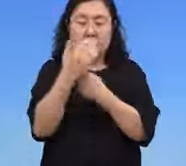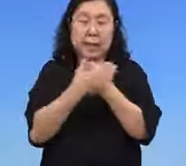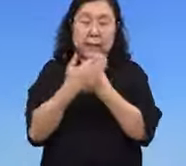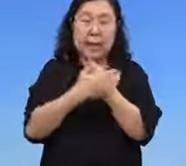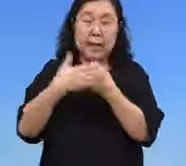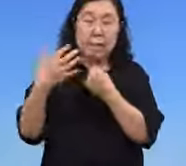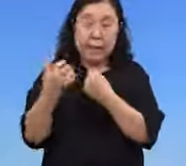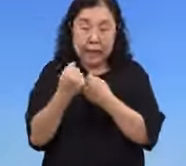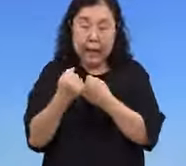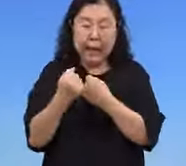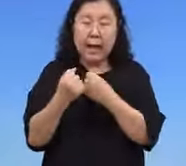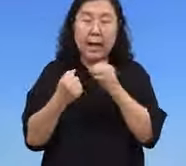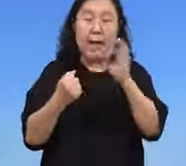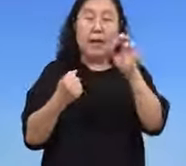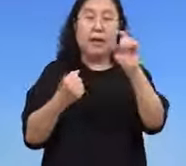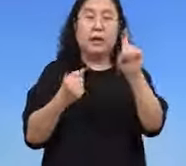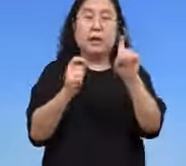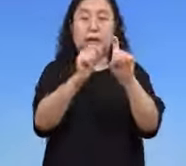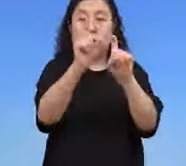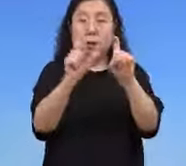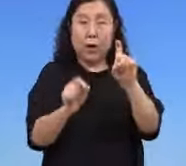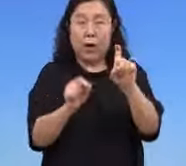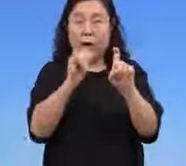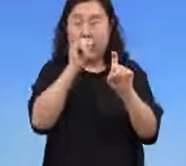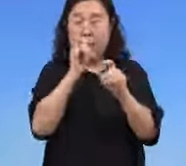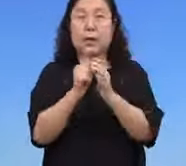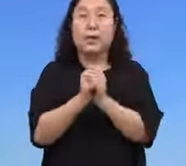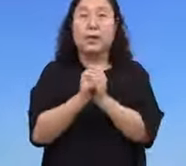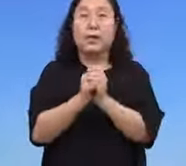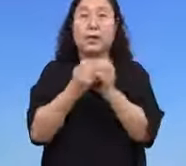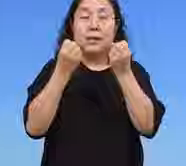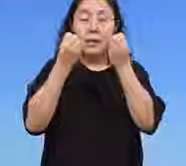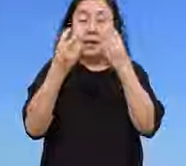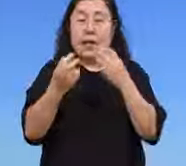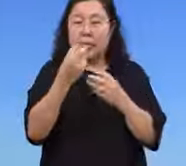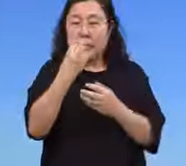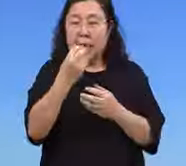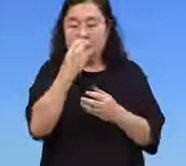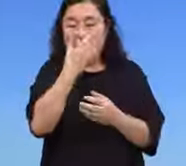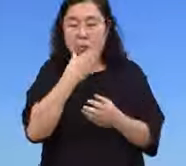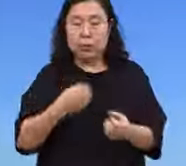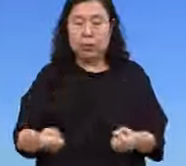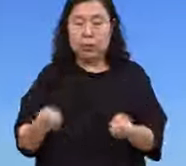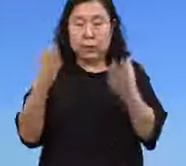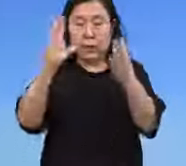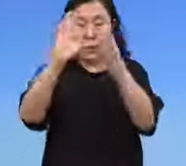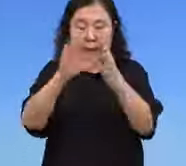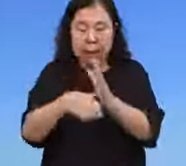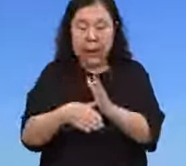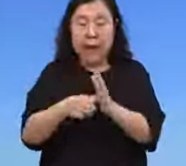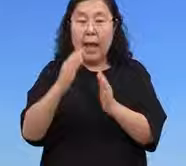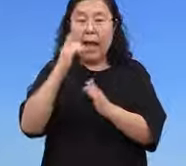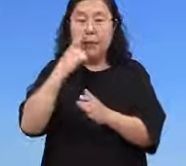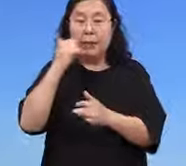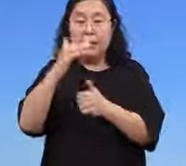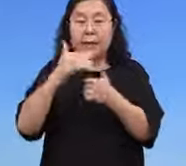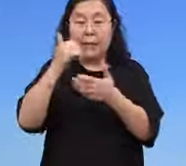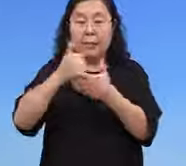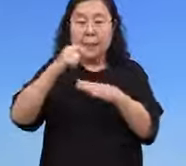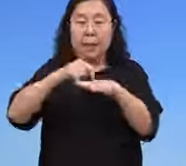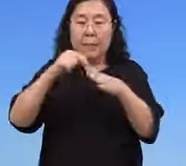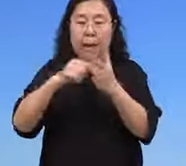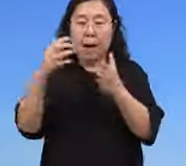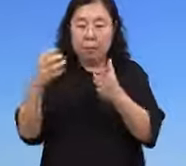있는 새생명 축제에 아버지 하나님의 마음으로 그 한 영혼에게 손을 내밀 수 있는 거 아닙니까?